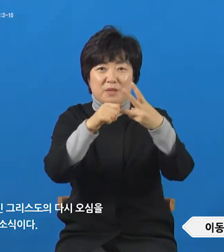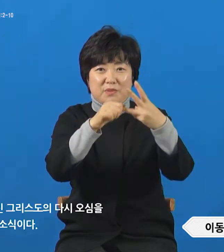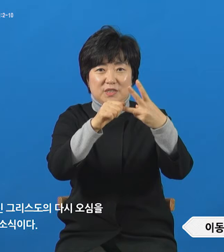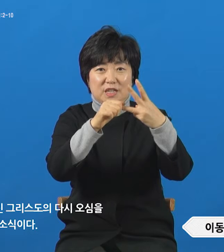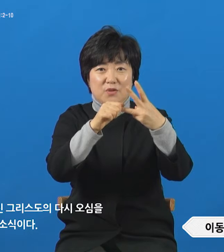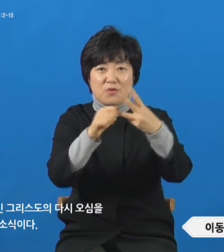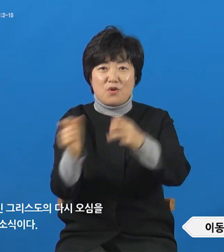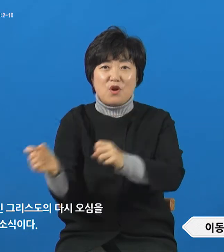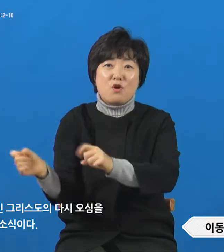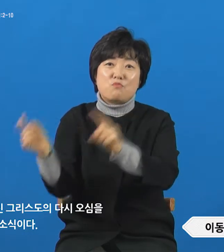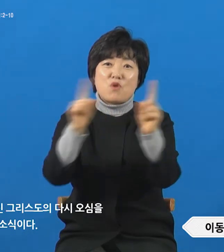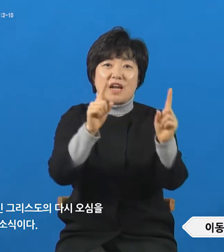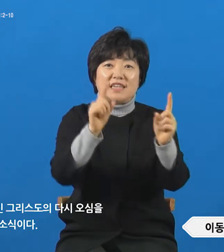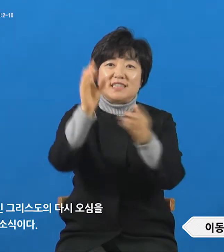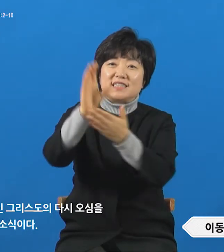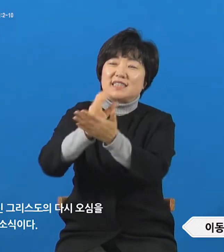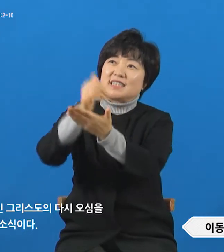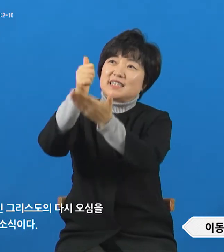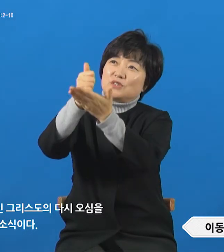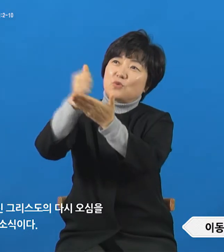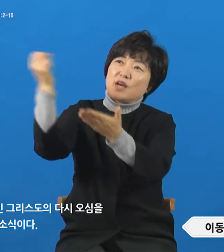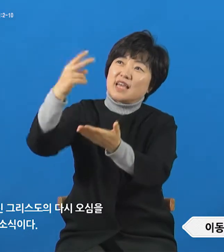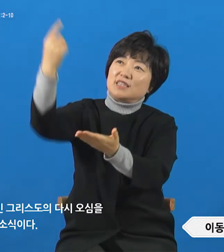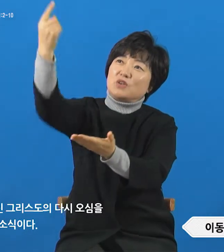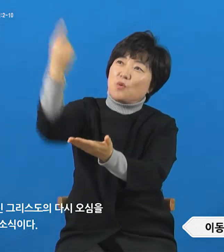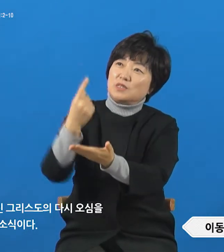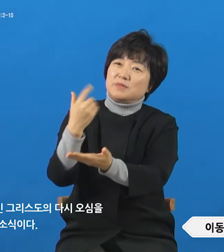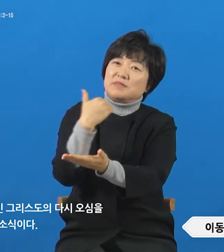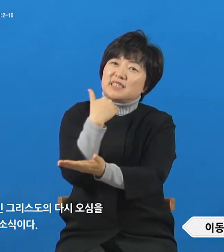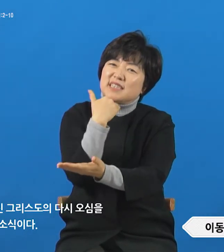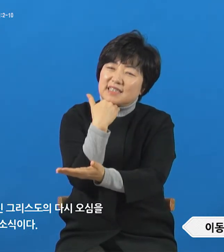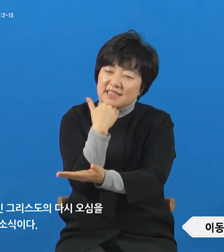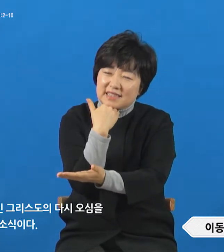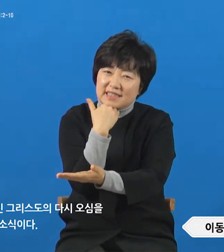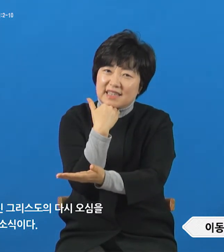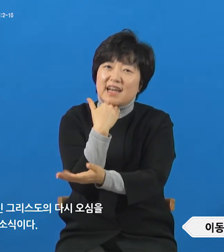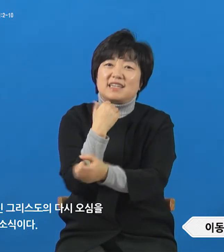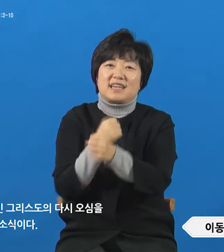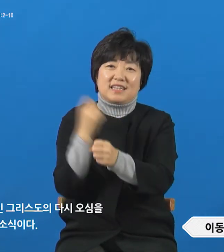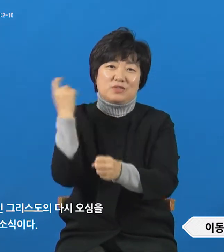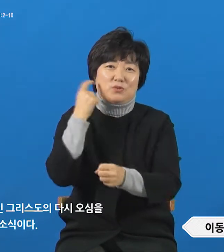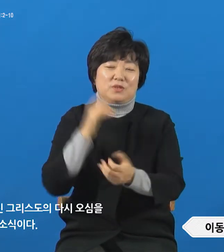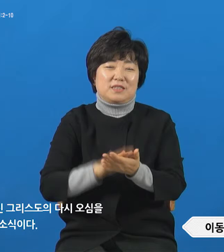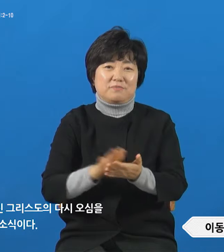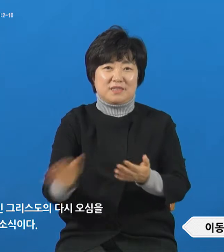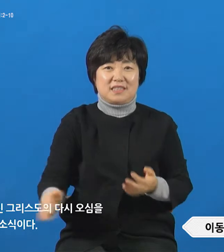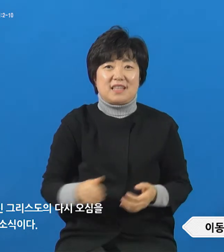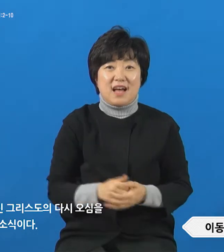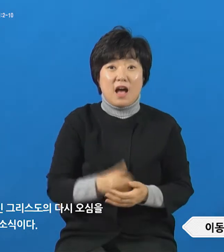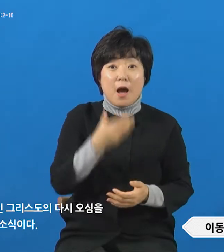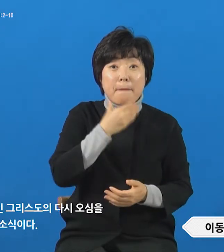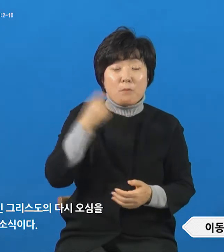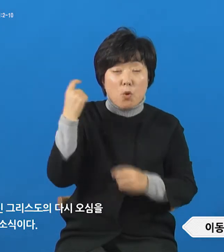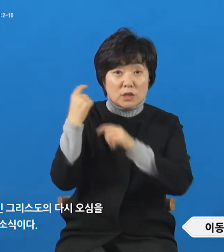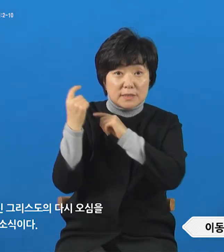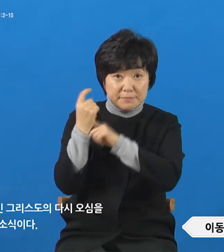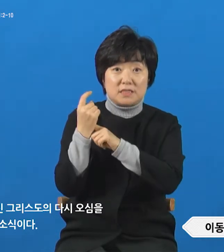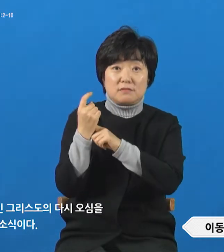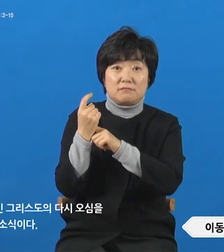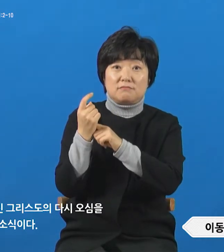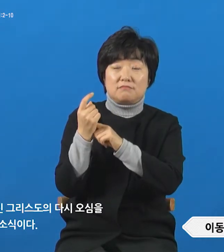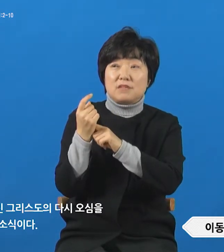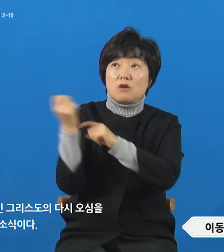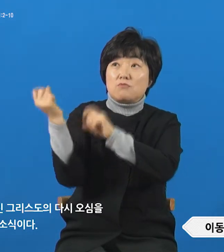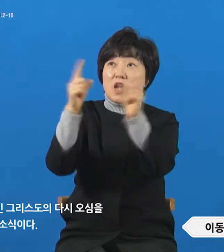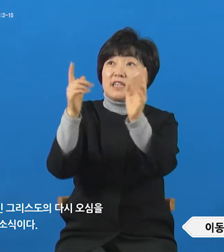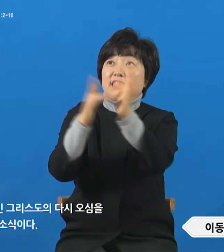번째로 복음은 부활하신 그리스도의 다시 오심을 기다리게 하는 소식입니다. 복음은 부활하신